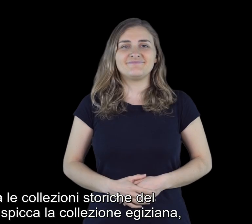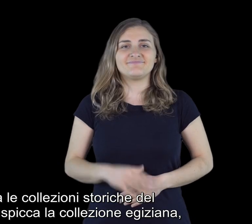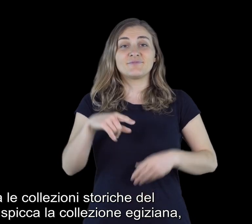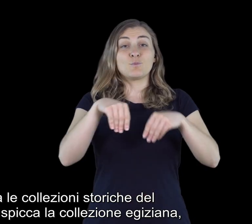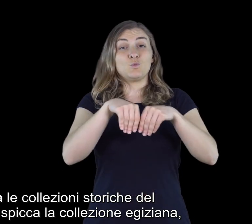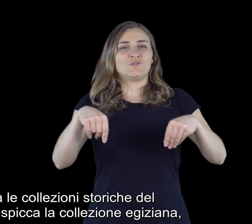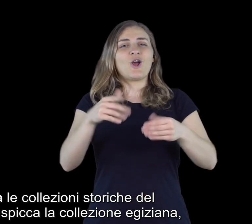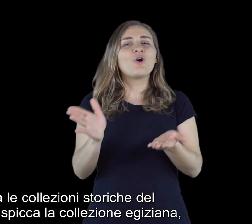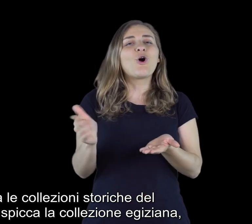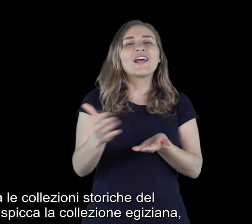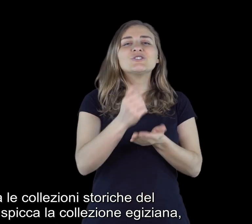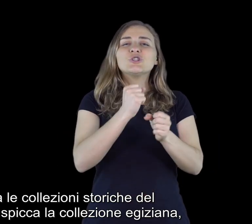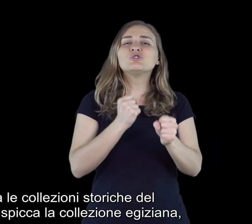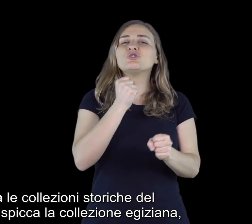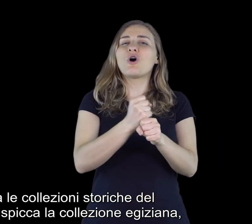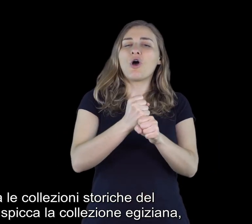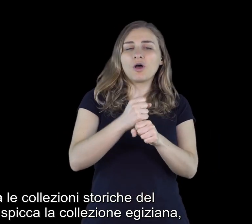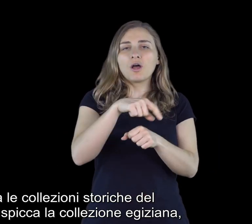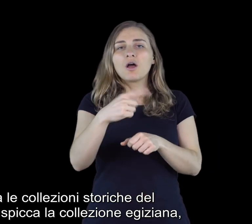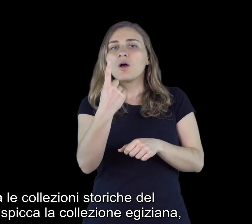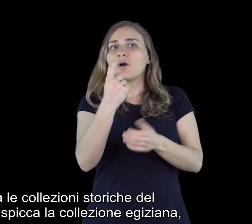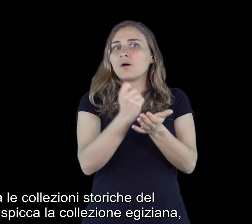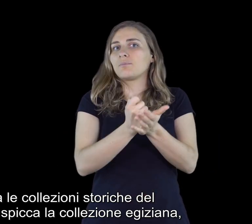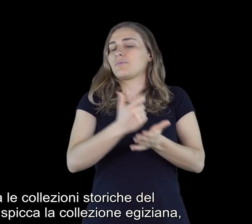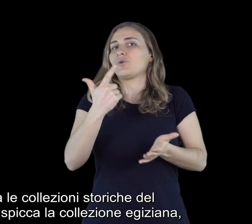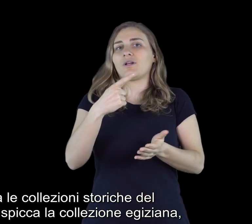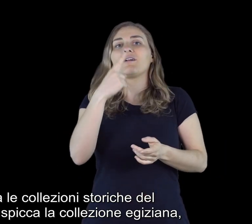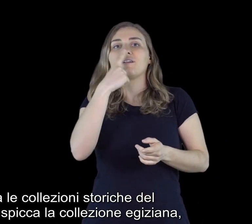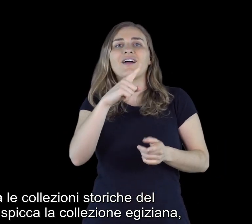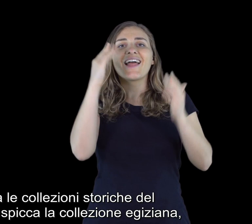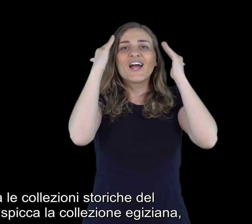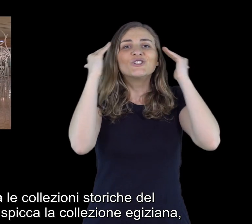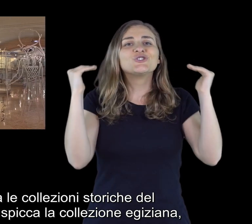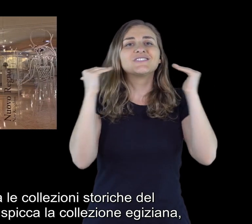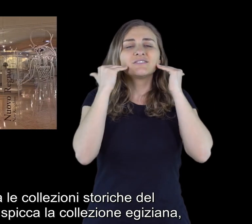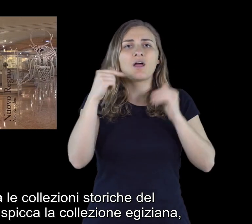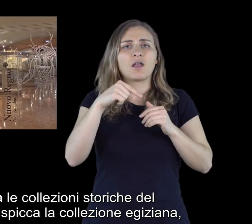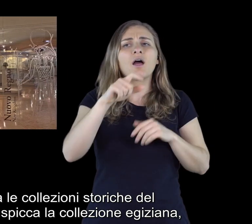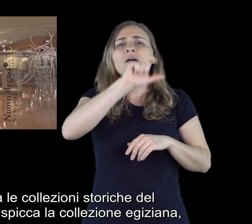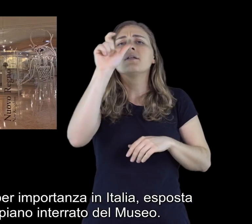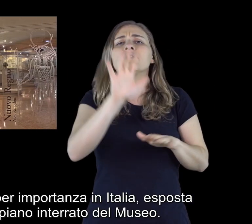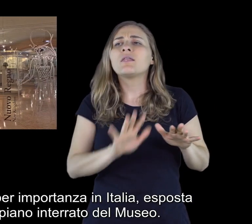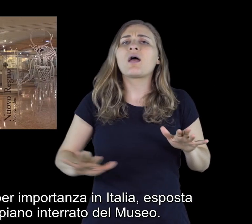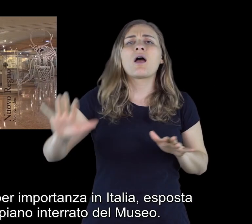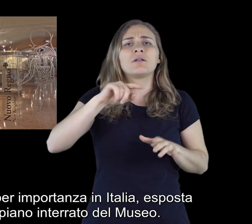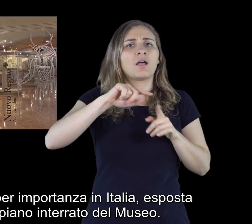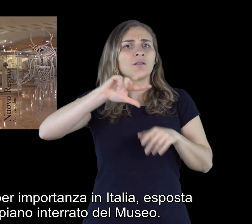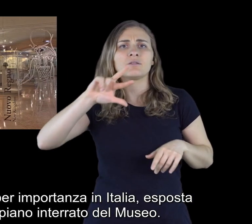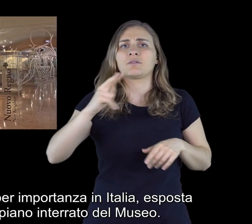tra le collezioni storiche del museo spicca la collezione egiziana la terza per importanza in italia esposta nel piano interrato